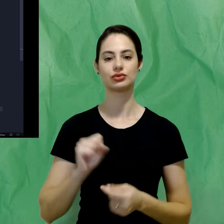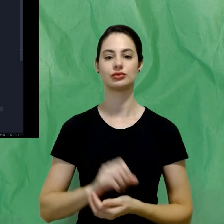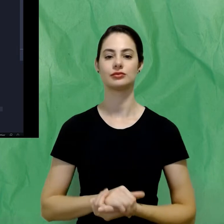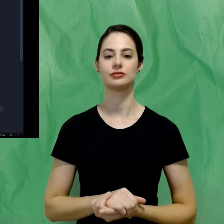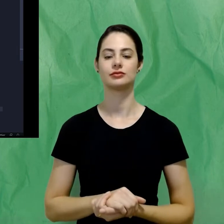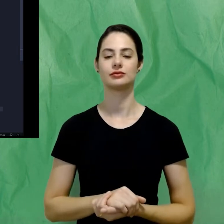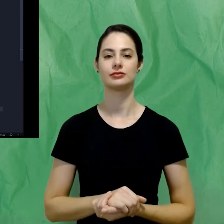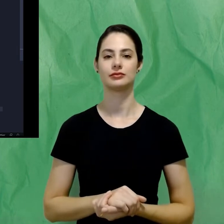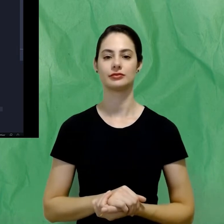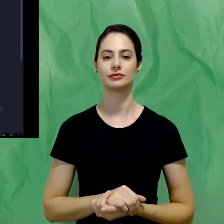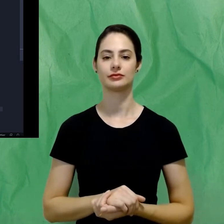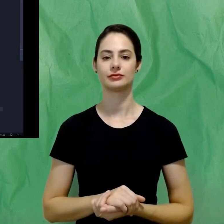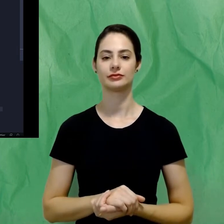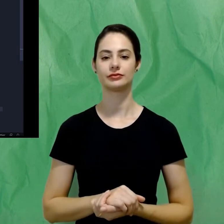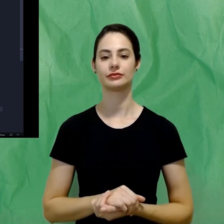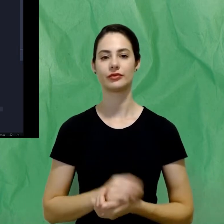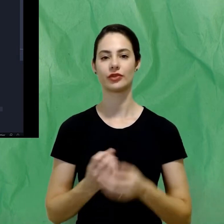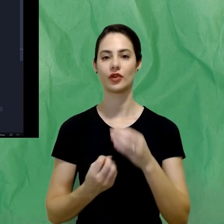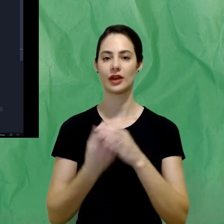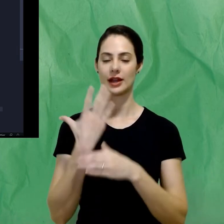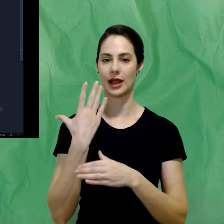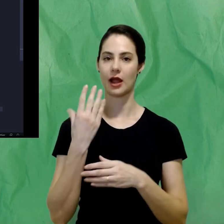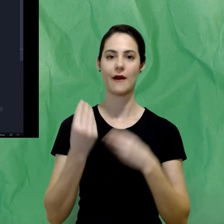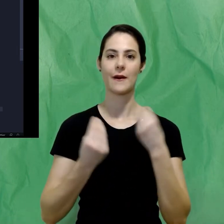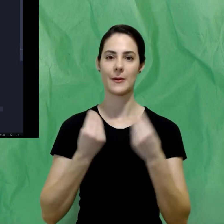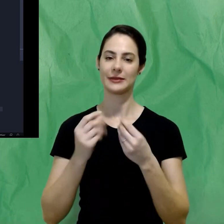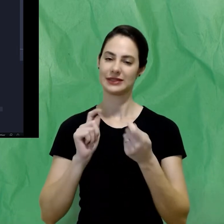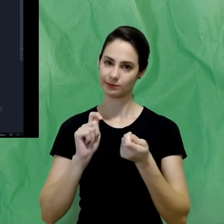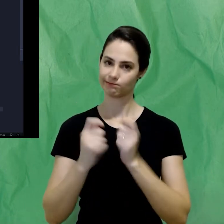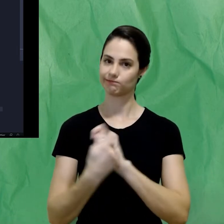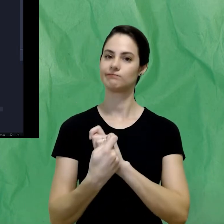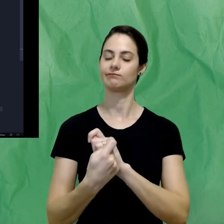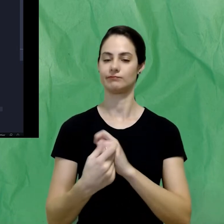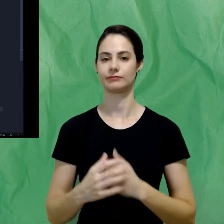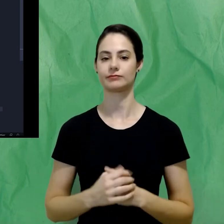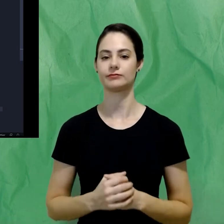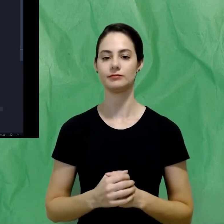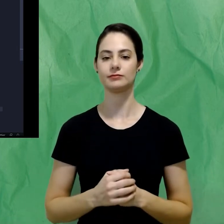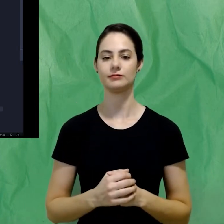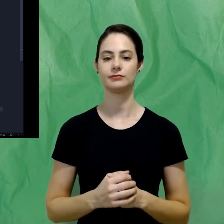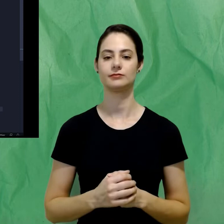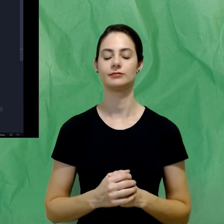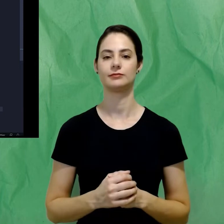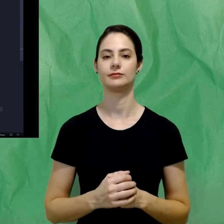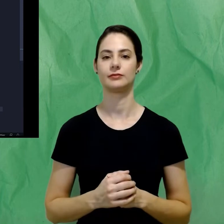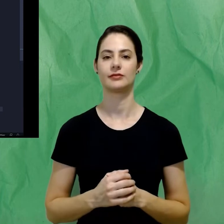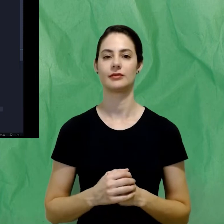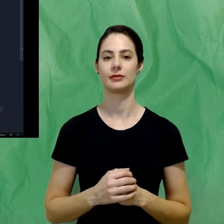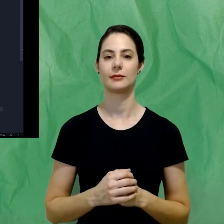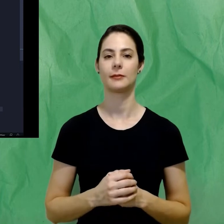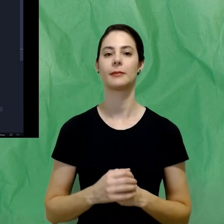de texto. Então eu preciso criar aqui uma maneira de converter isso. Então eu vou fazer um let dados